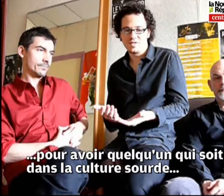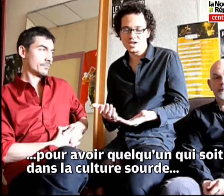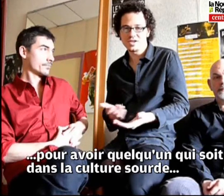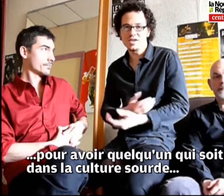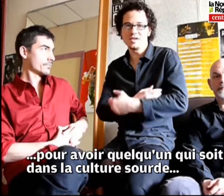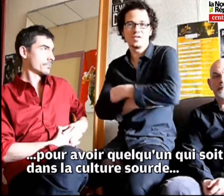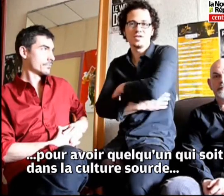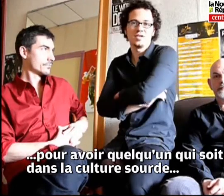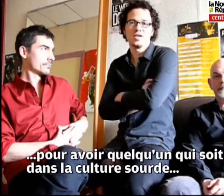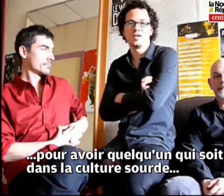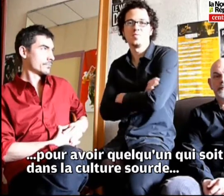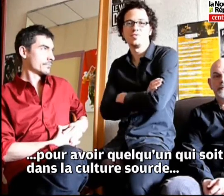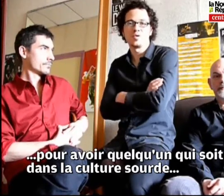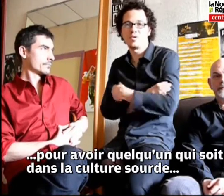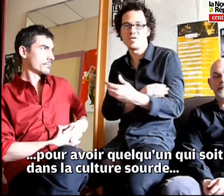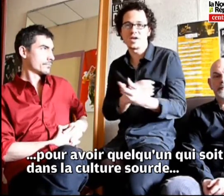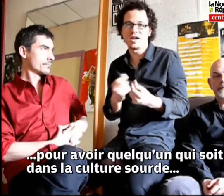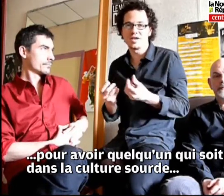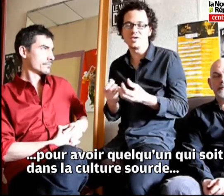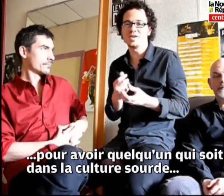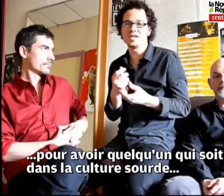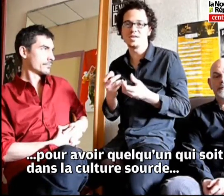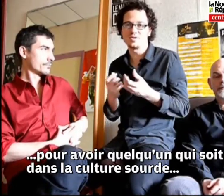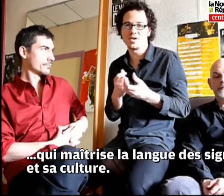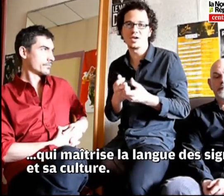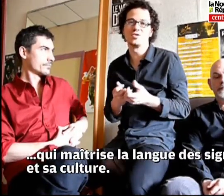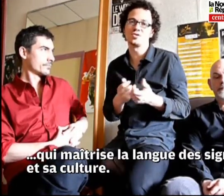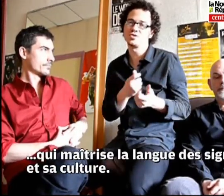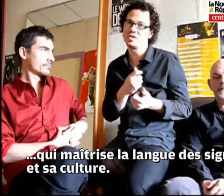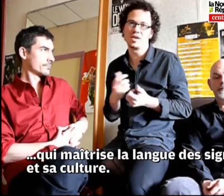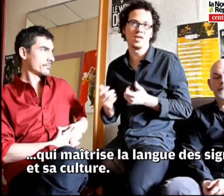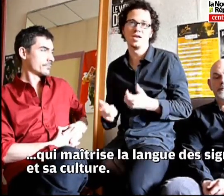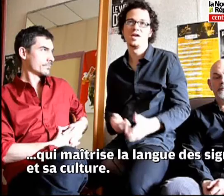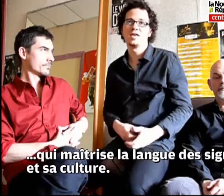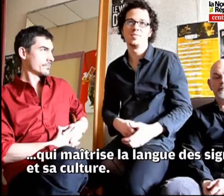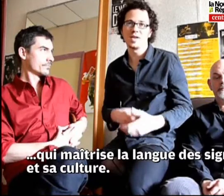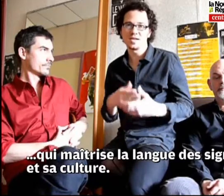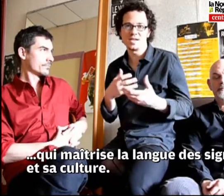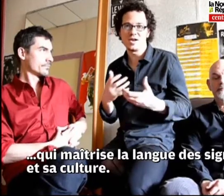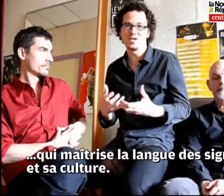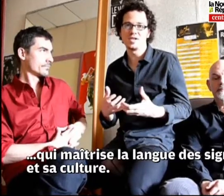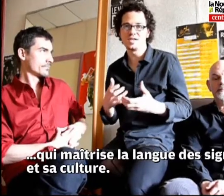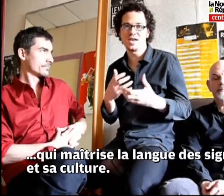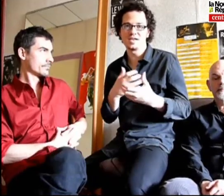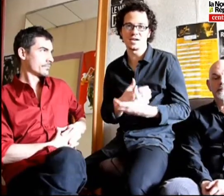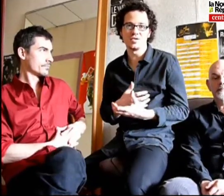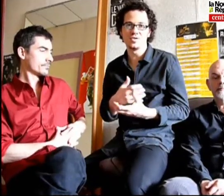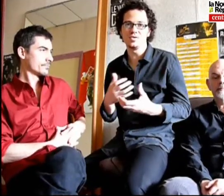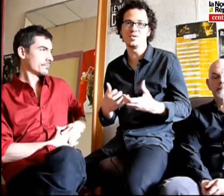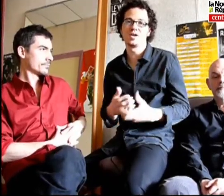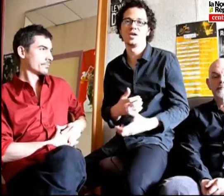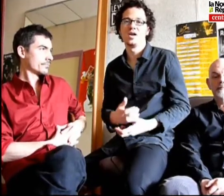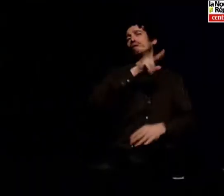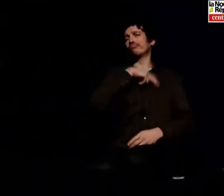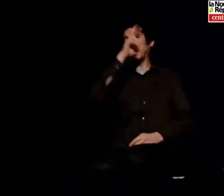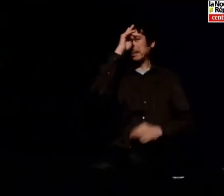contacter Olivier chez Trit pour avoir quelqu'un qui soit dans la culture sourde, qui maîtrise la langue des signes et sa